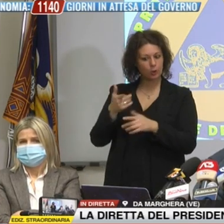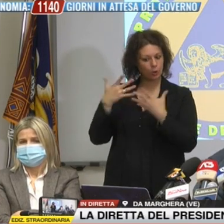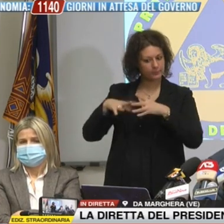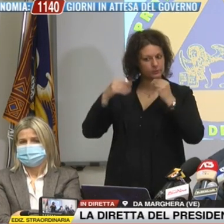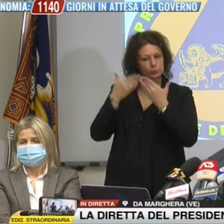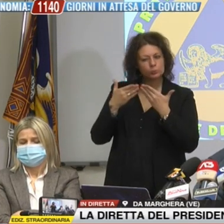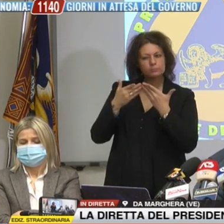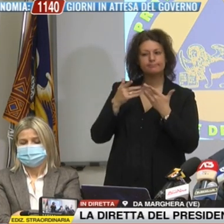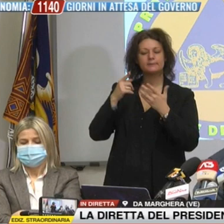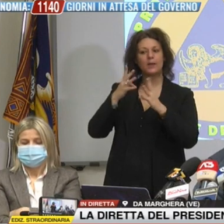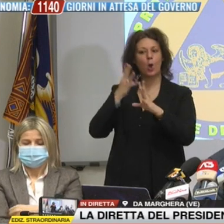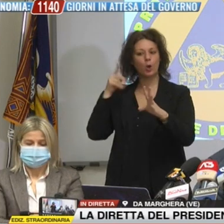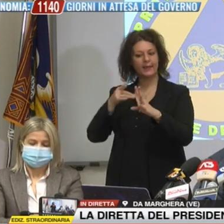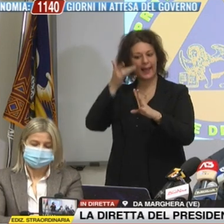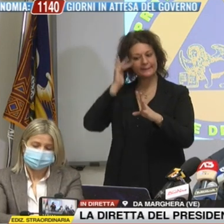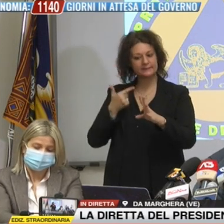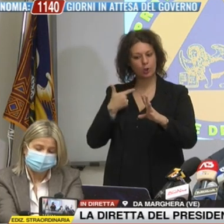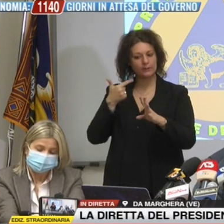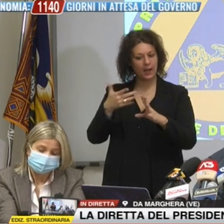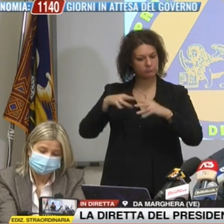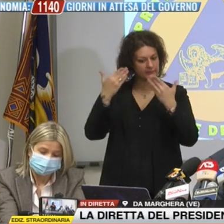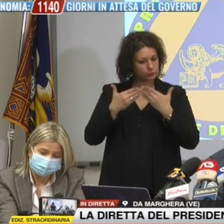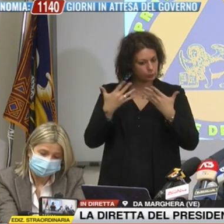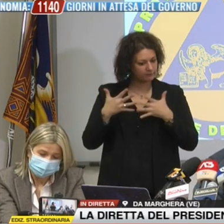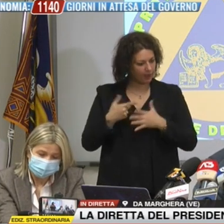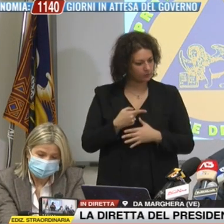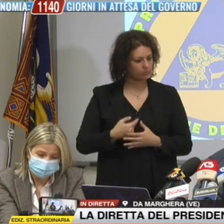in uno di questi negozi? No,